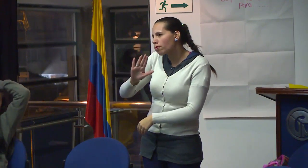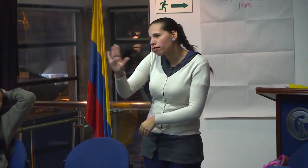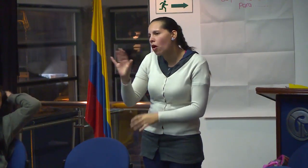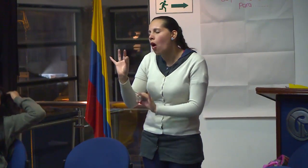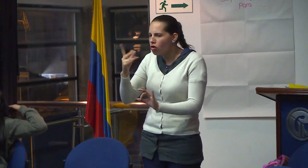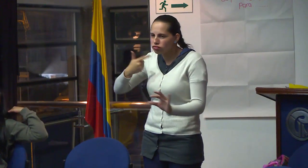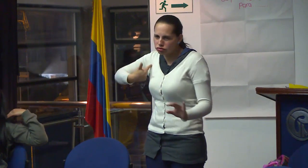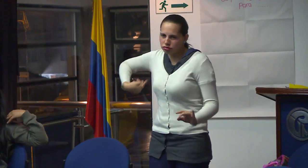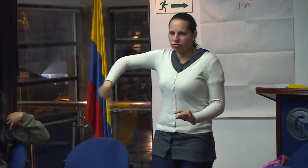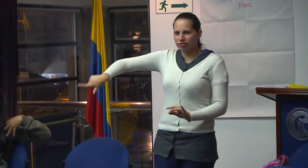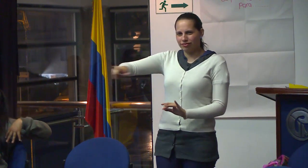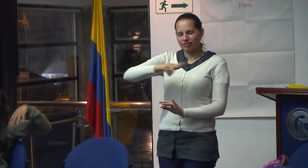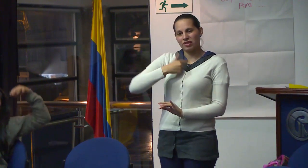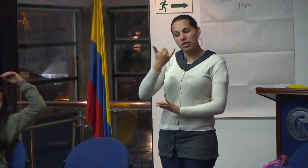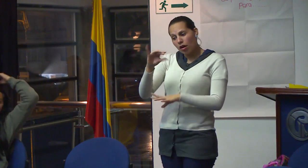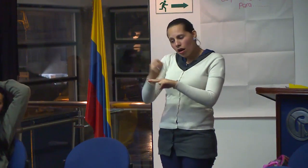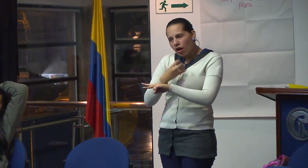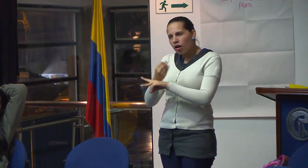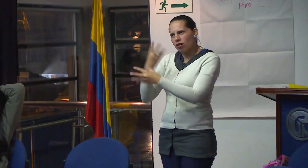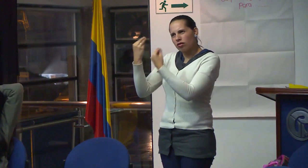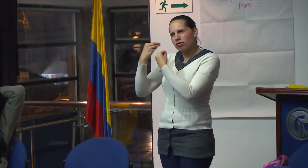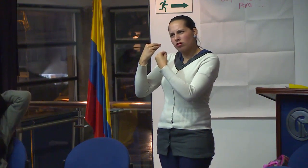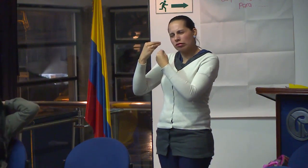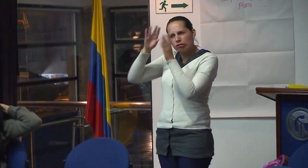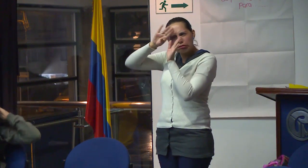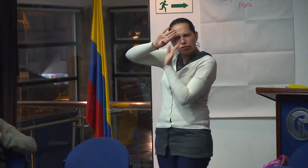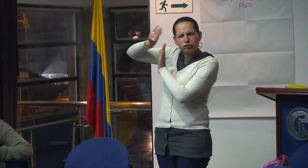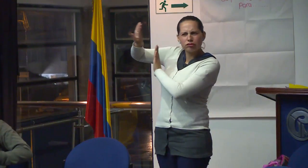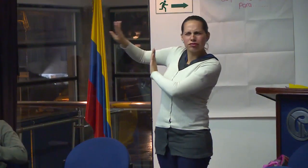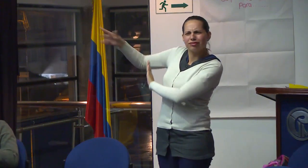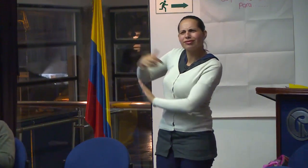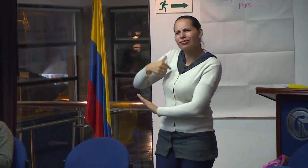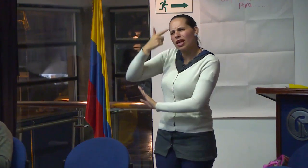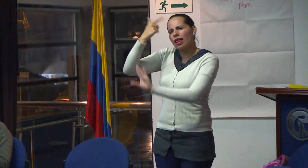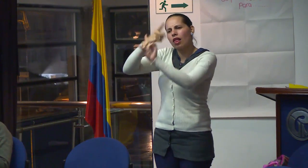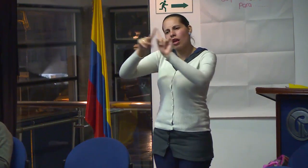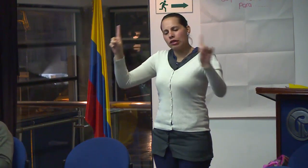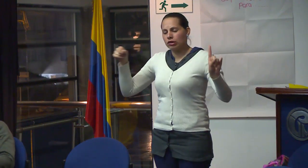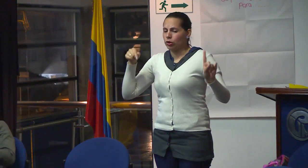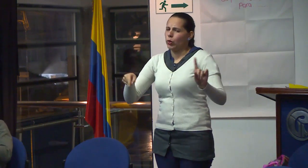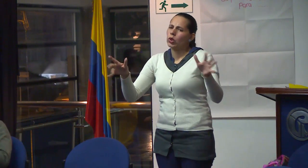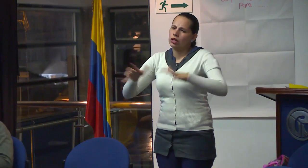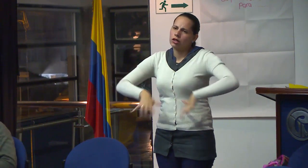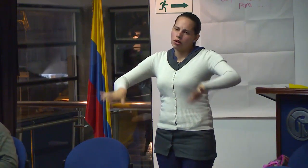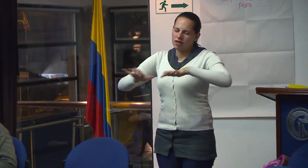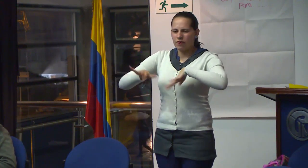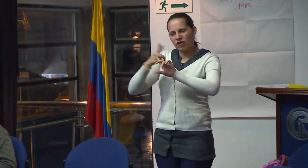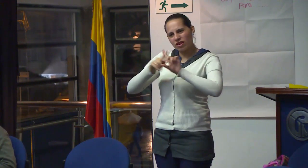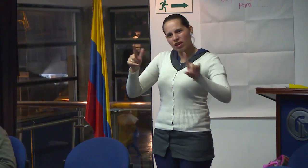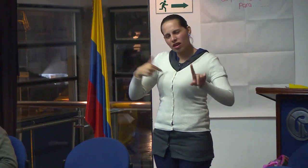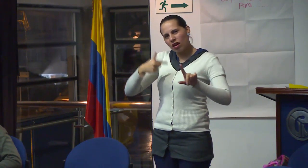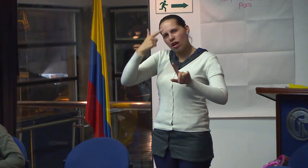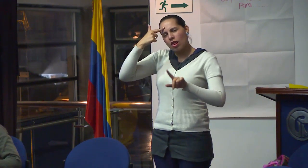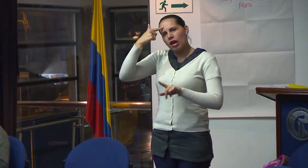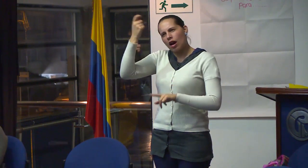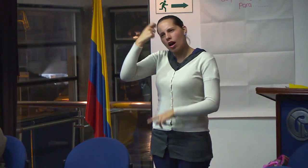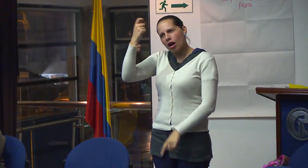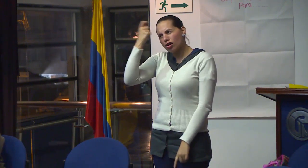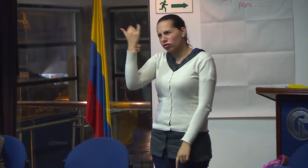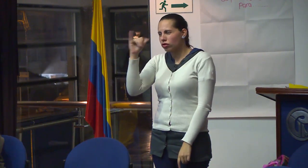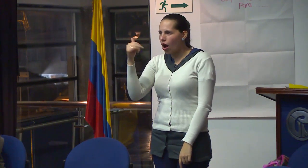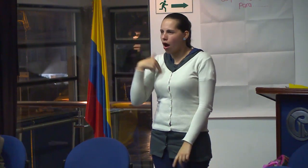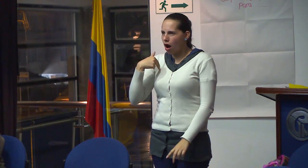sino pensarse ellos mismos de otra manera, y es un ejercicio muy complicado, porque es salirse de lo que yo conozco, es de lo que